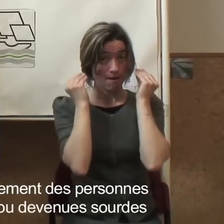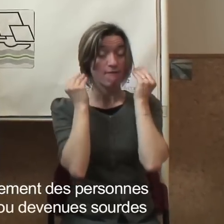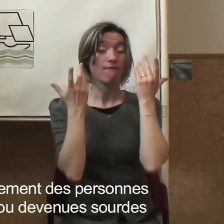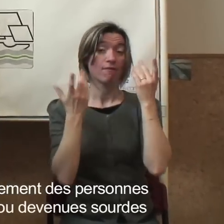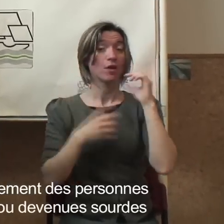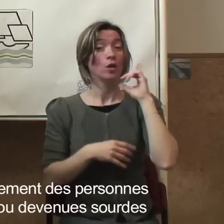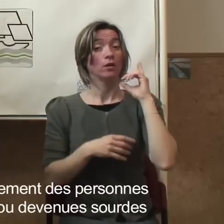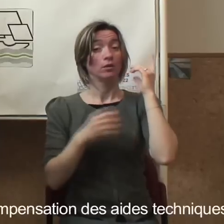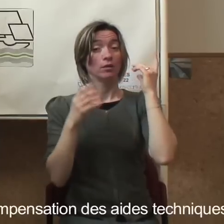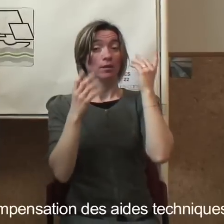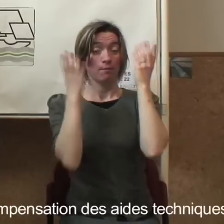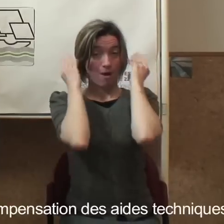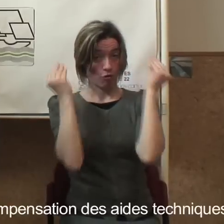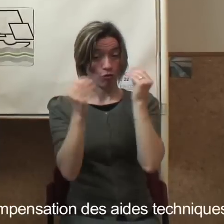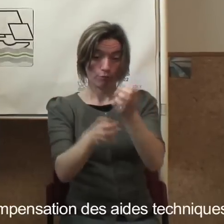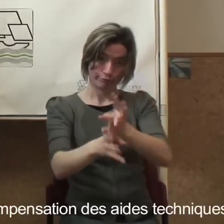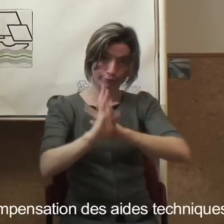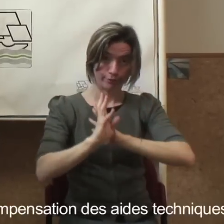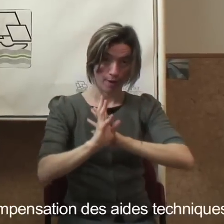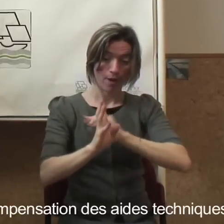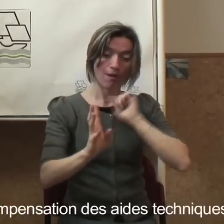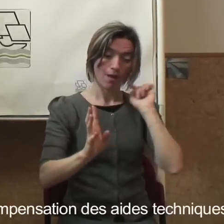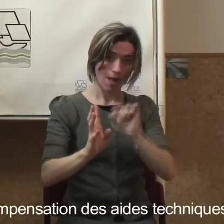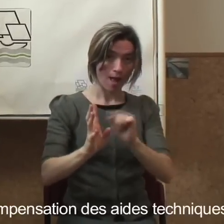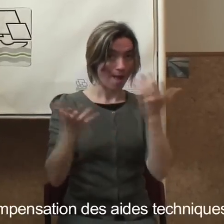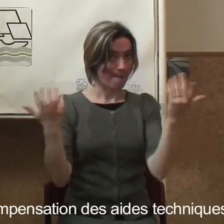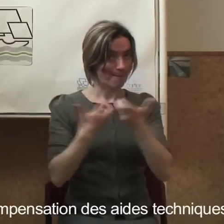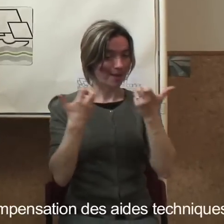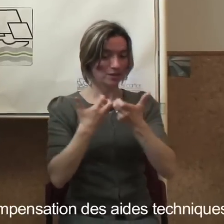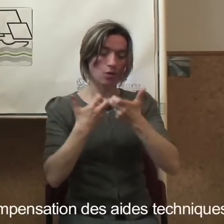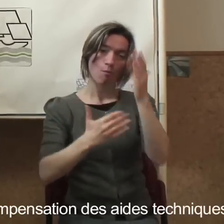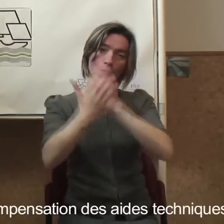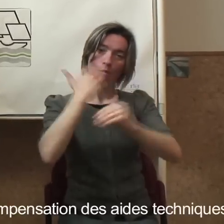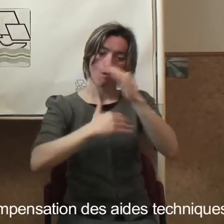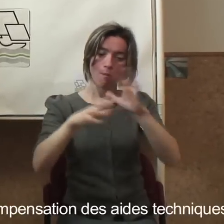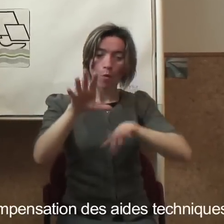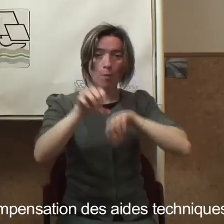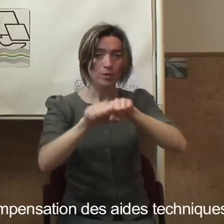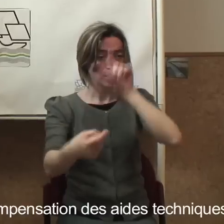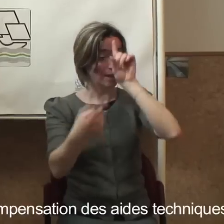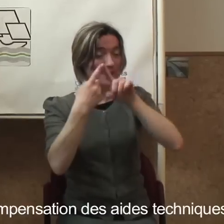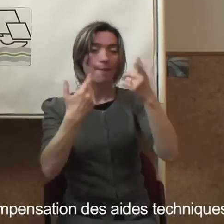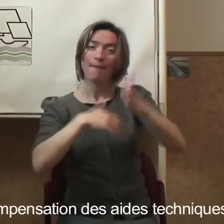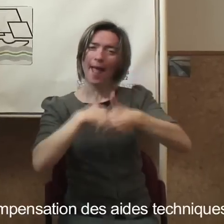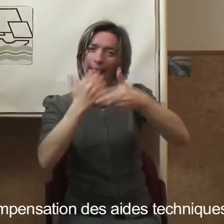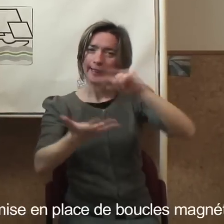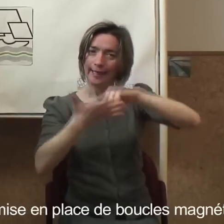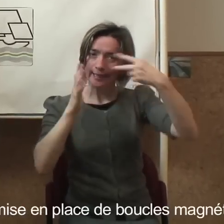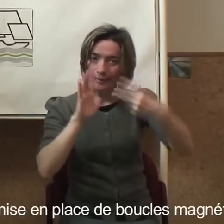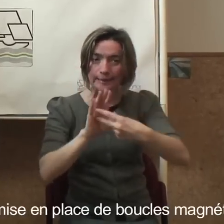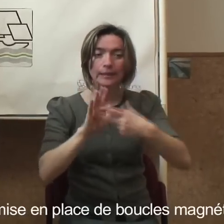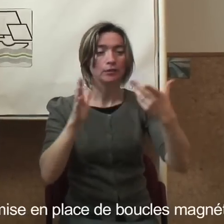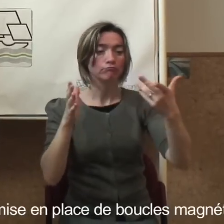devenues sourdes, notamment pour le plan de compensation des aides techniques et l'aspect